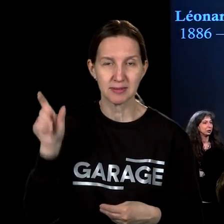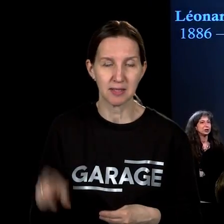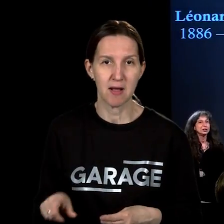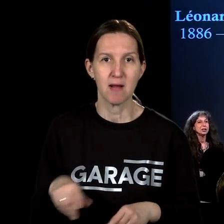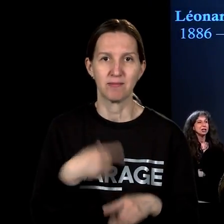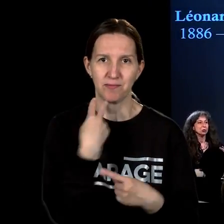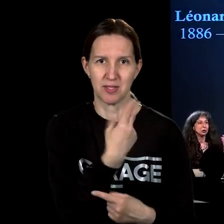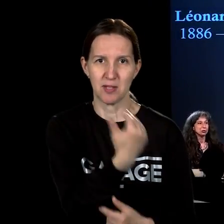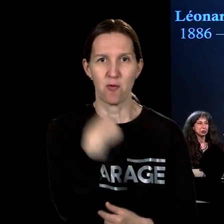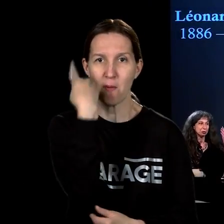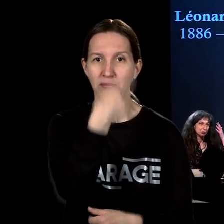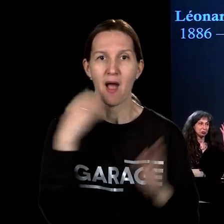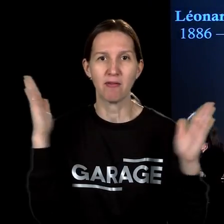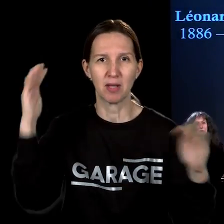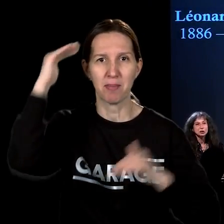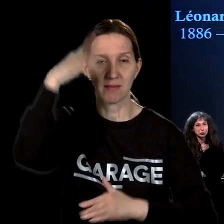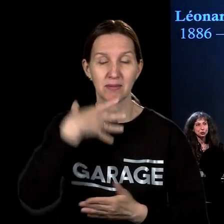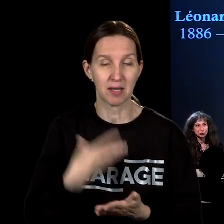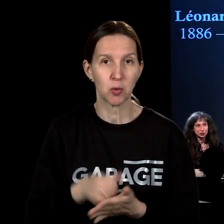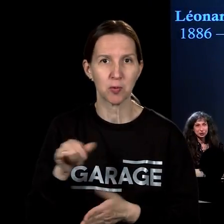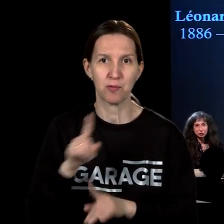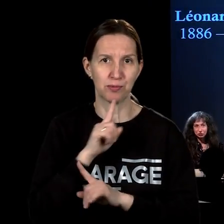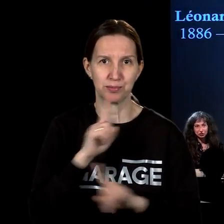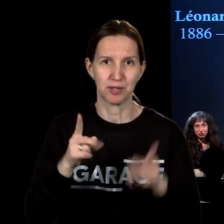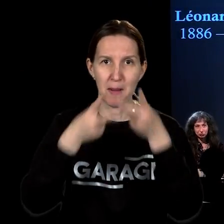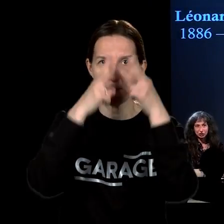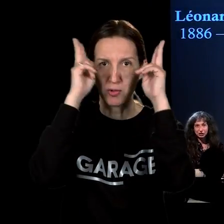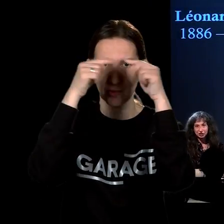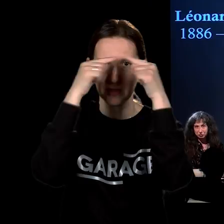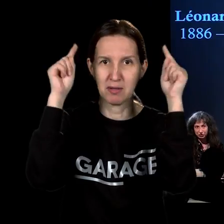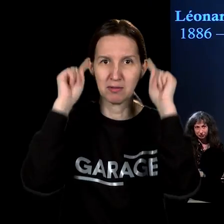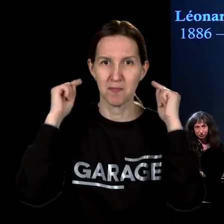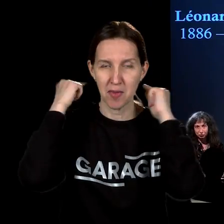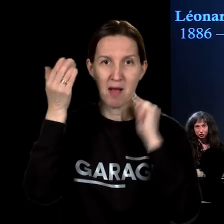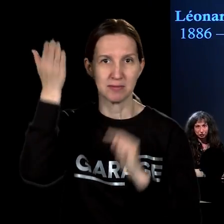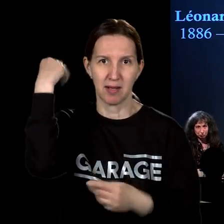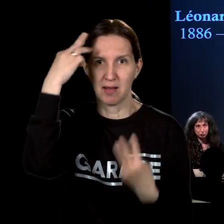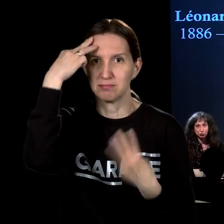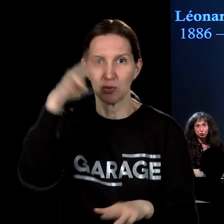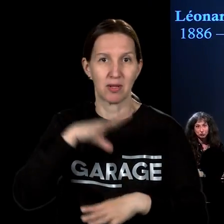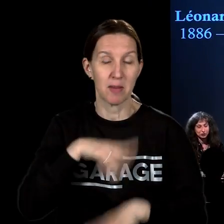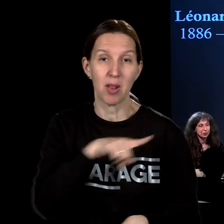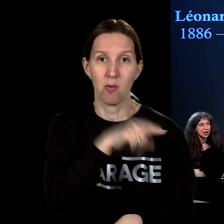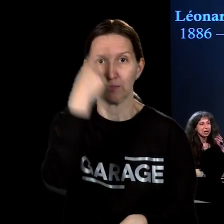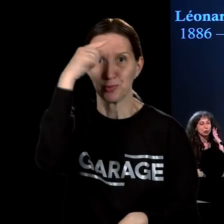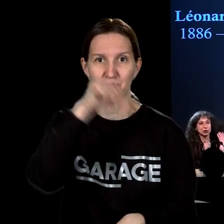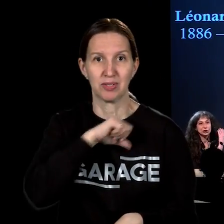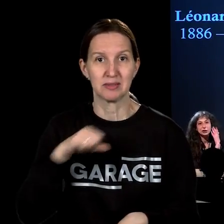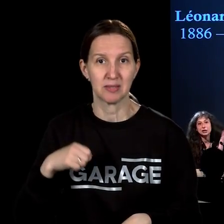этот автопортрет, он первый, у него удивительная прическа, да, которая никогда не была тогда в моде, которую он